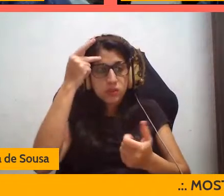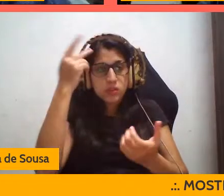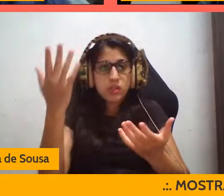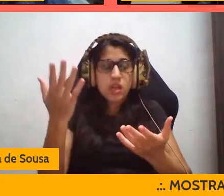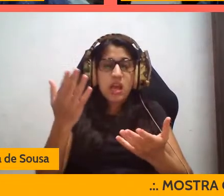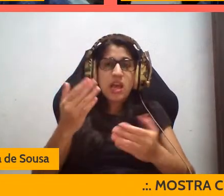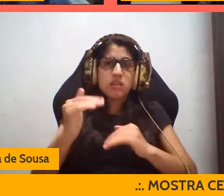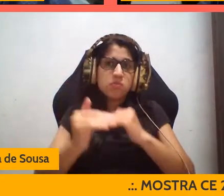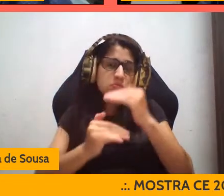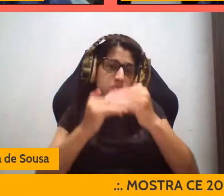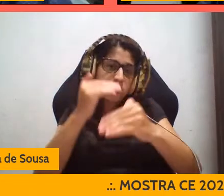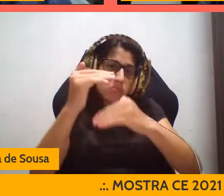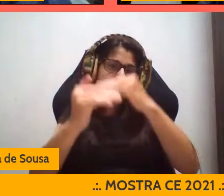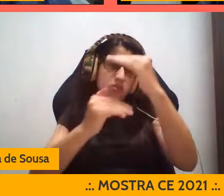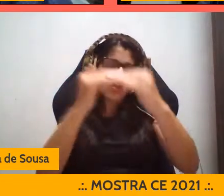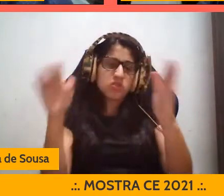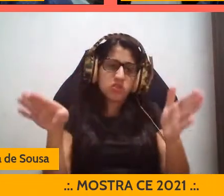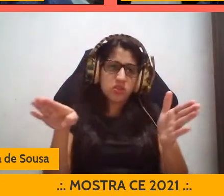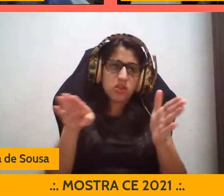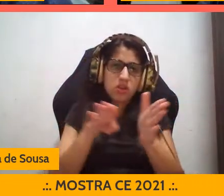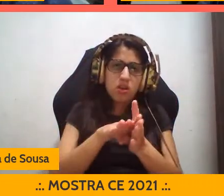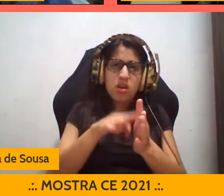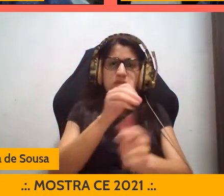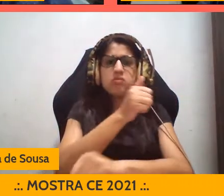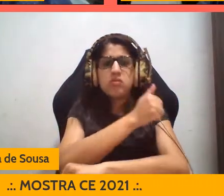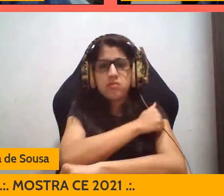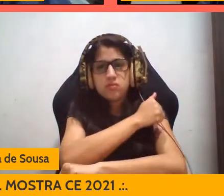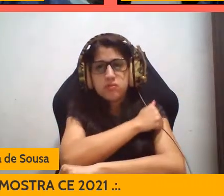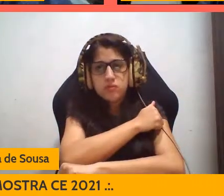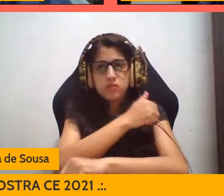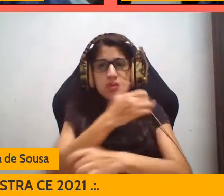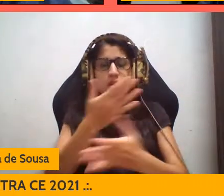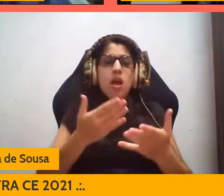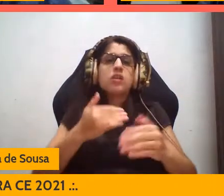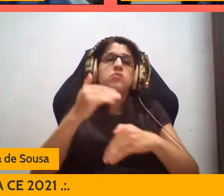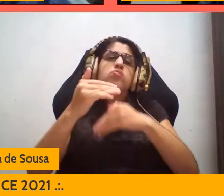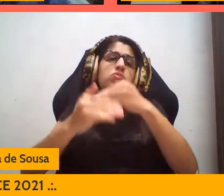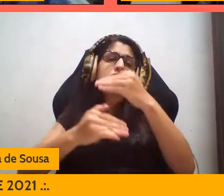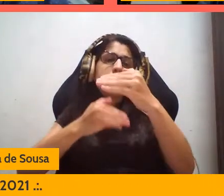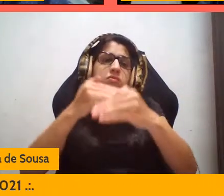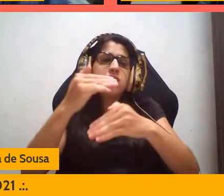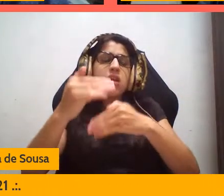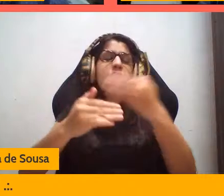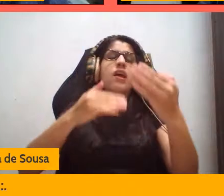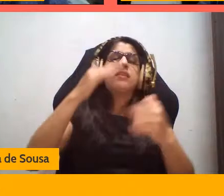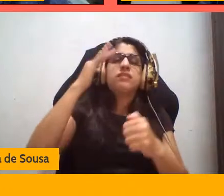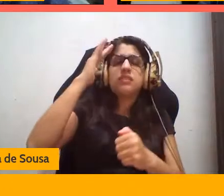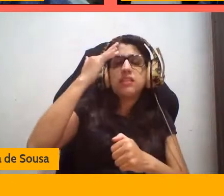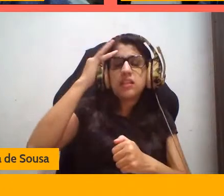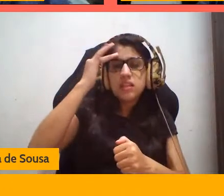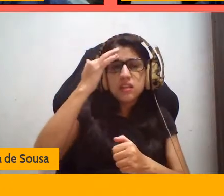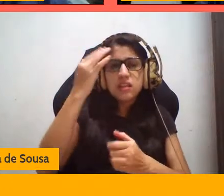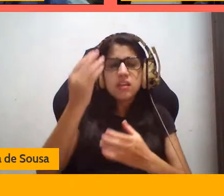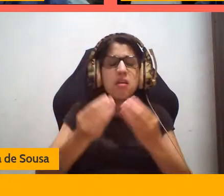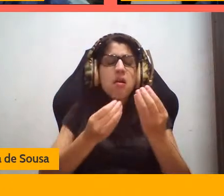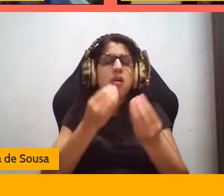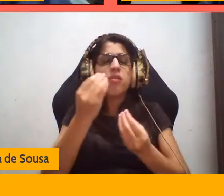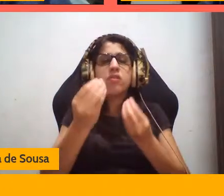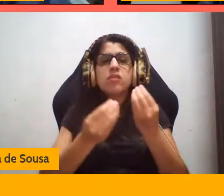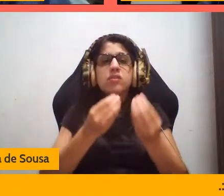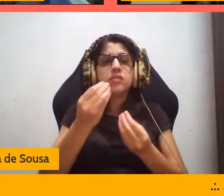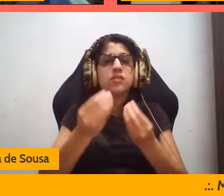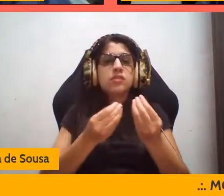de chegar aos alunos, esse processo de conquistar, de entender com que você, de conhecer,